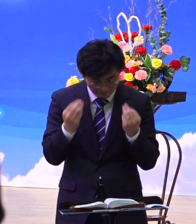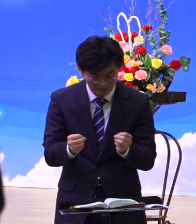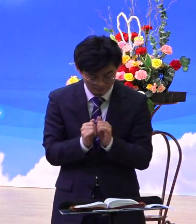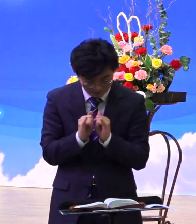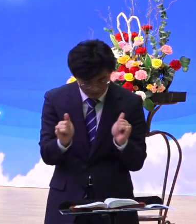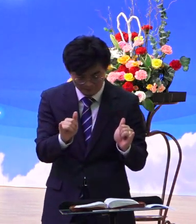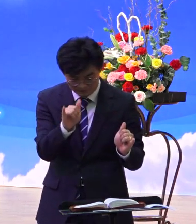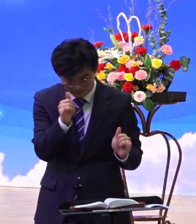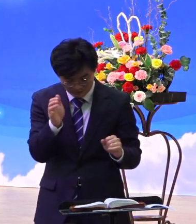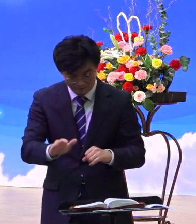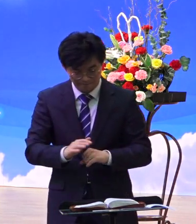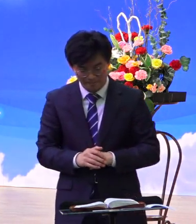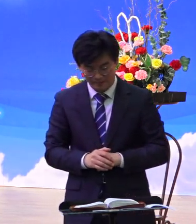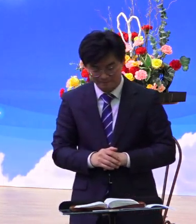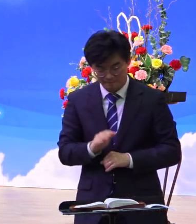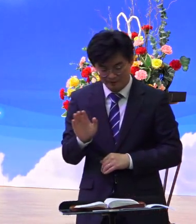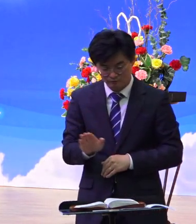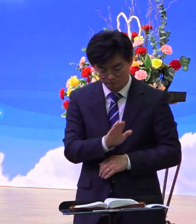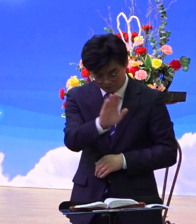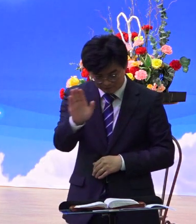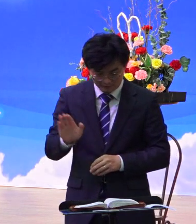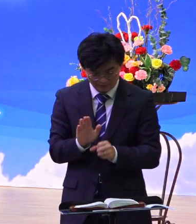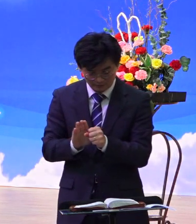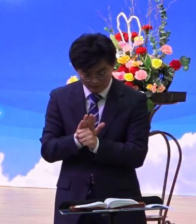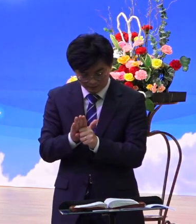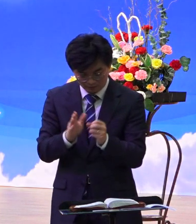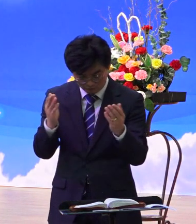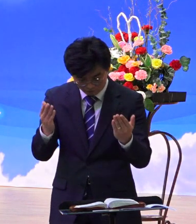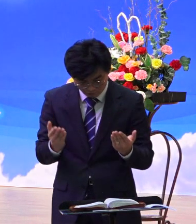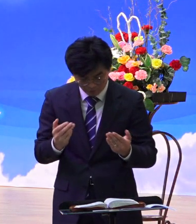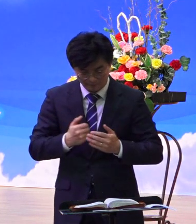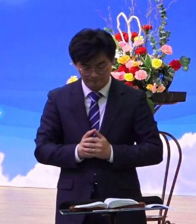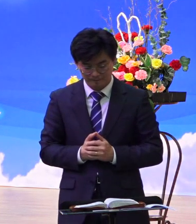중에서 우리를 사랑하여 주시고